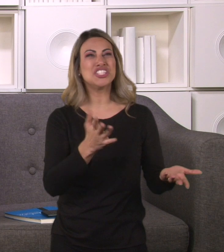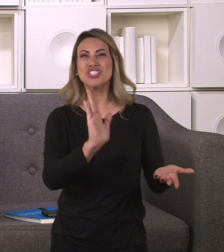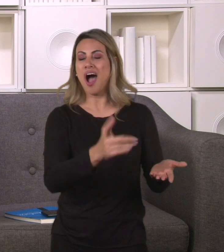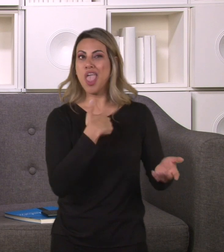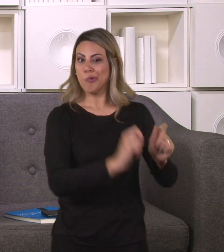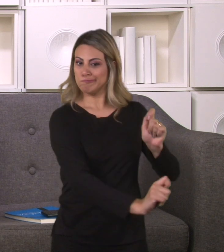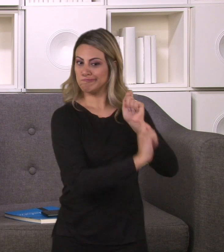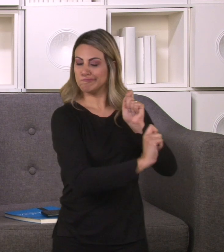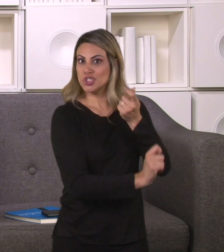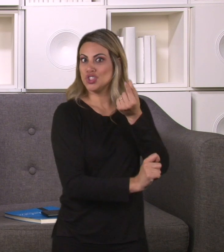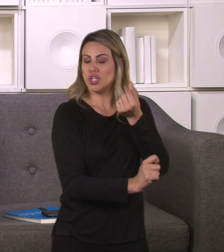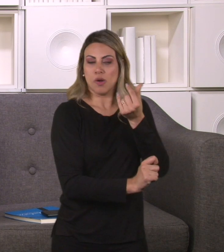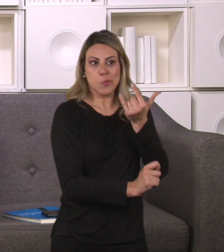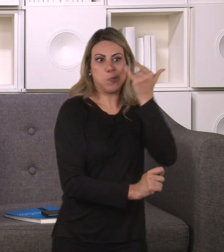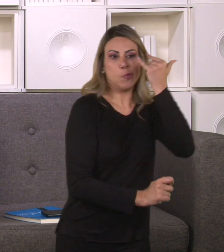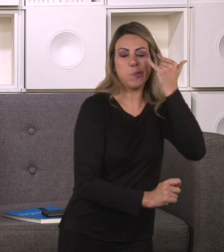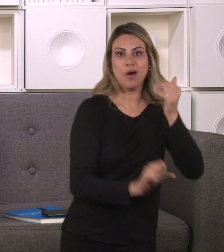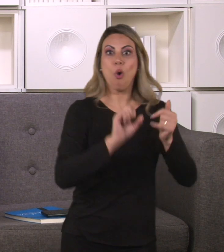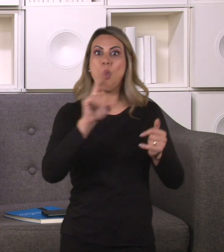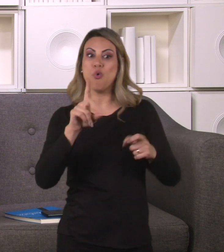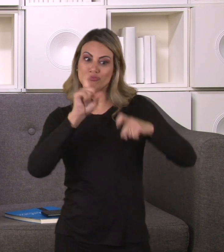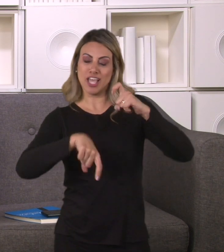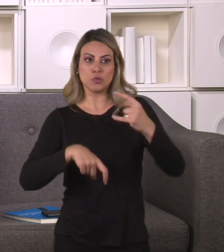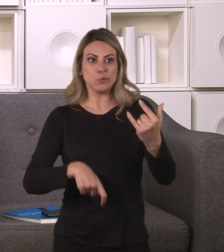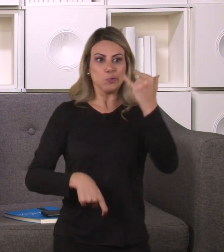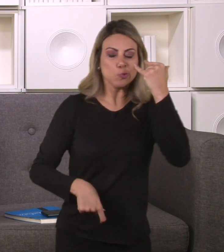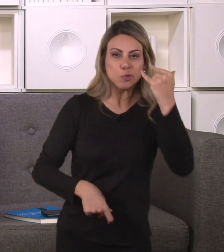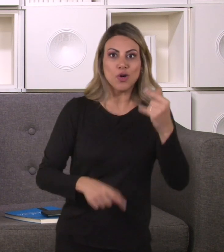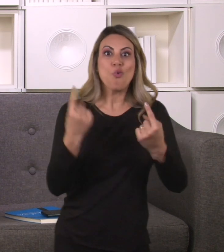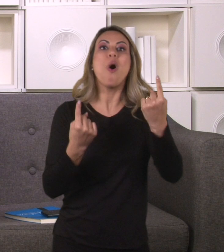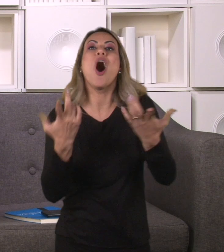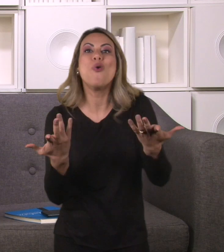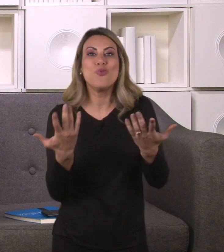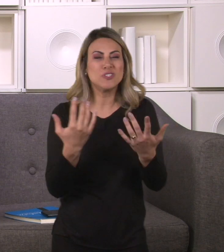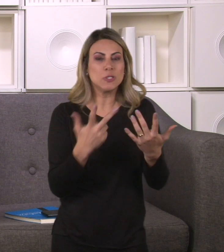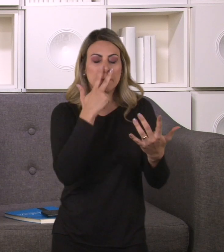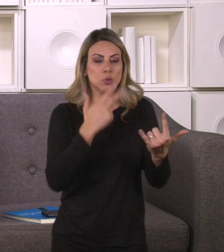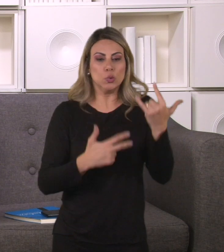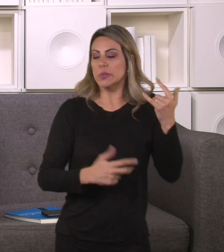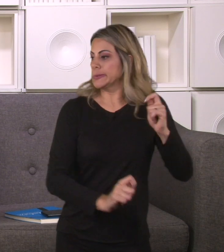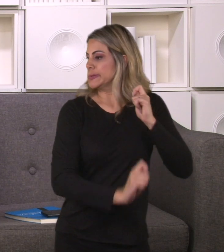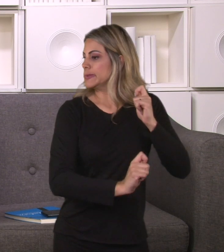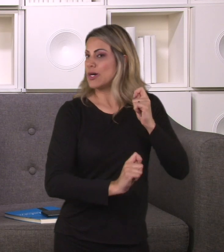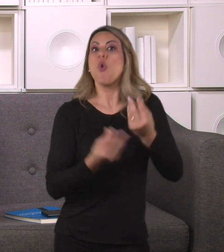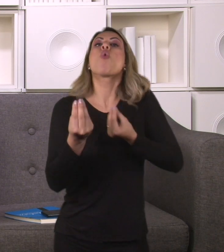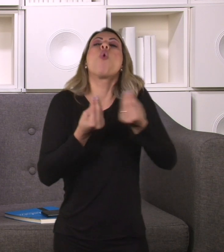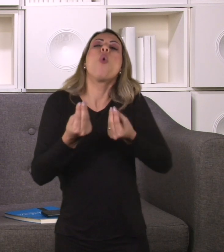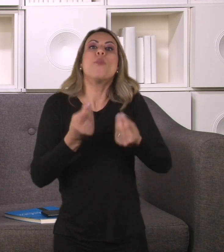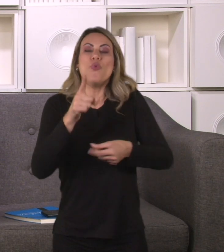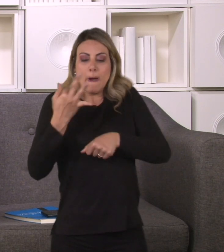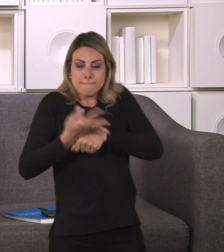que área da sua vida você mais enfrenta tentação e como é que você faz para lidar com a